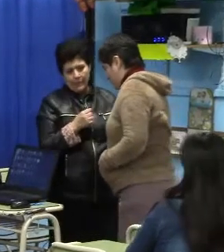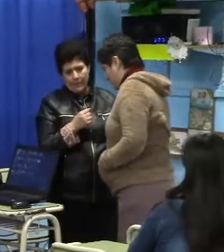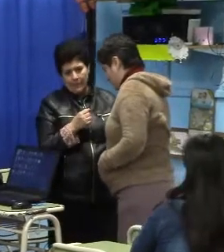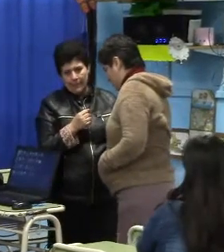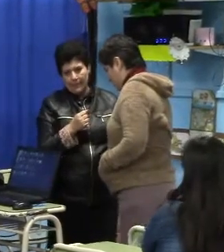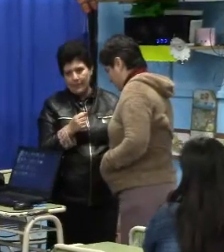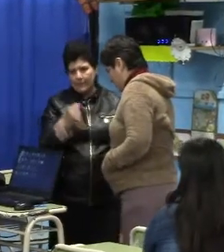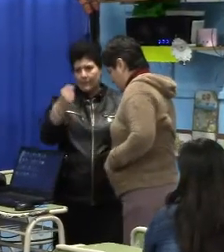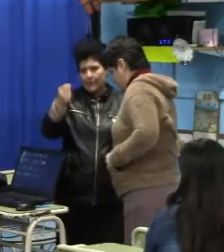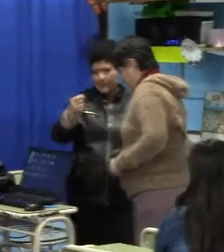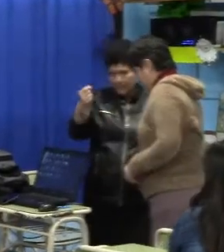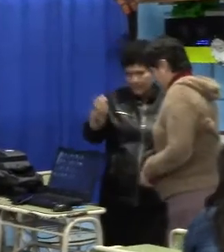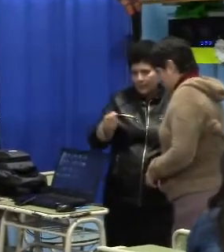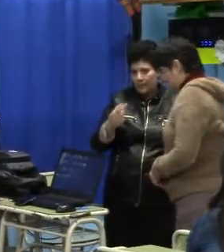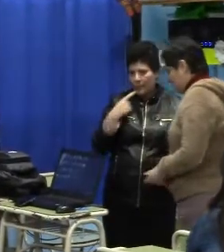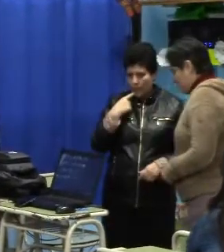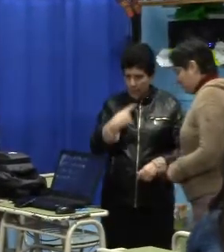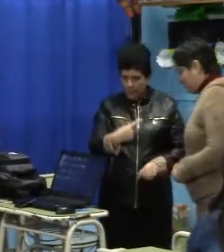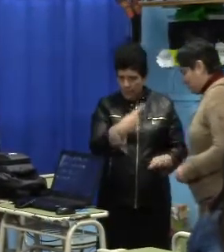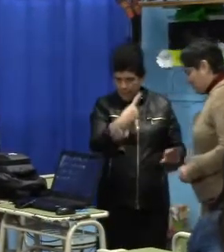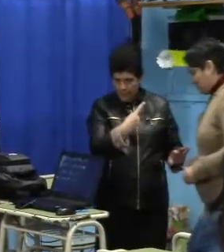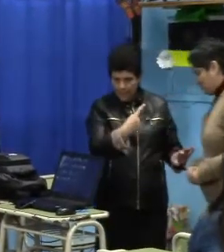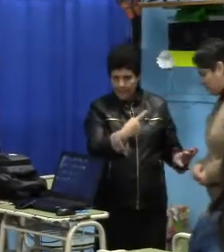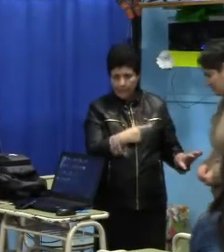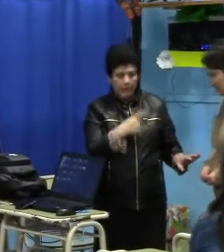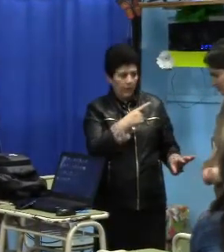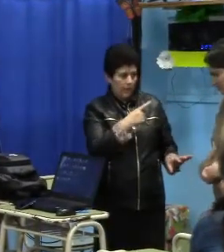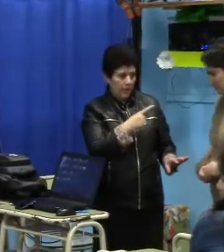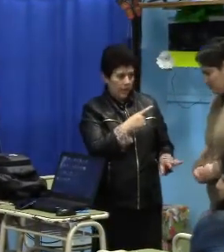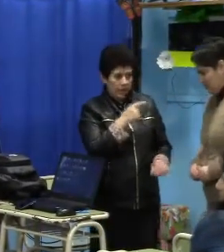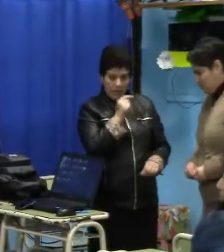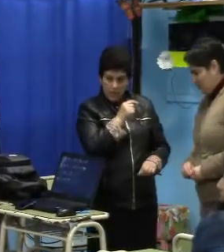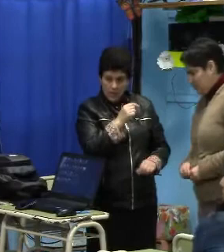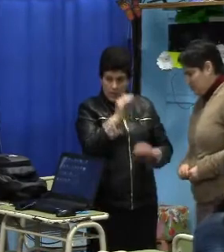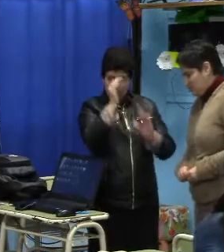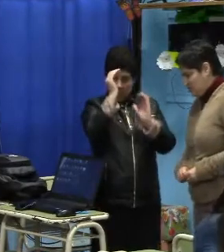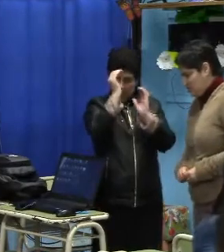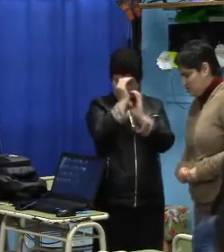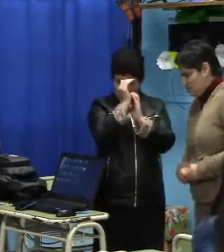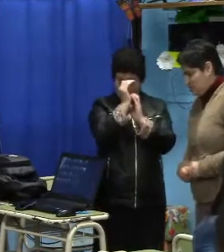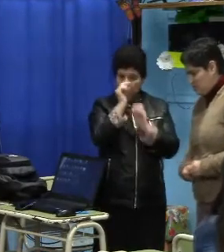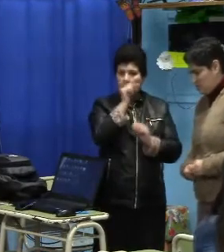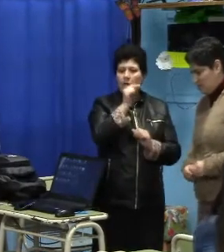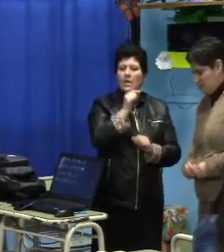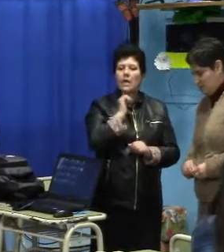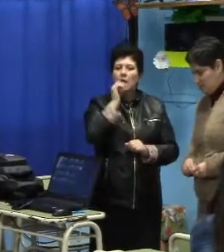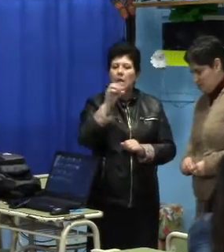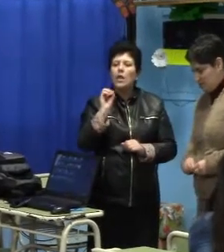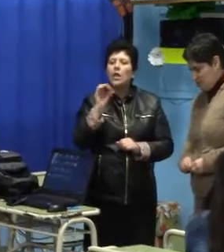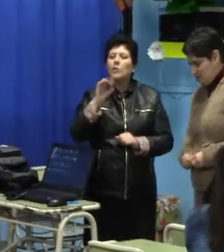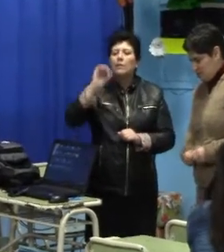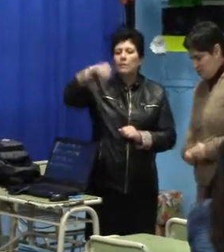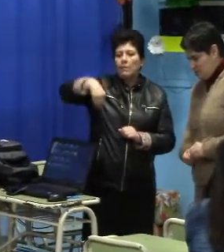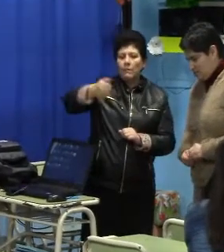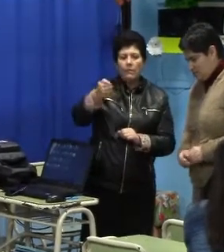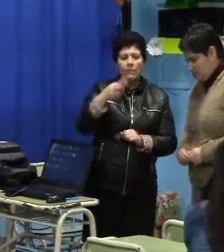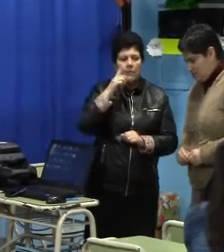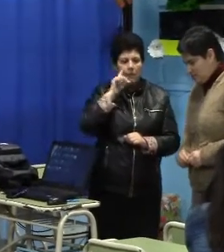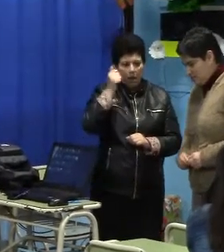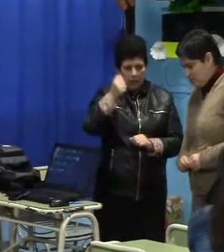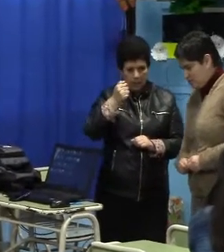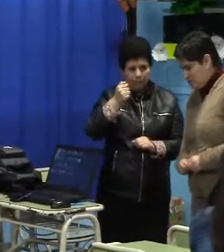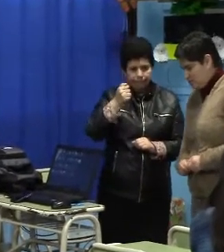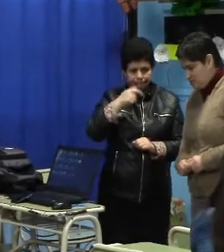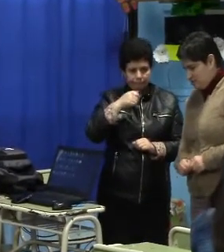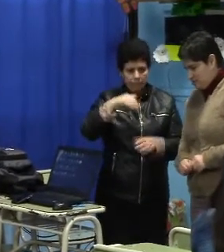Vos acabas de decir que el privilegio a vos sos, María, Mariano Rosario, miembro de junta, etc.